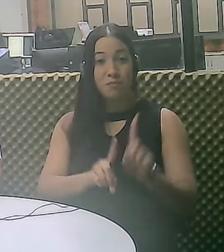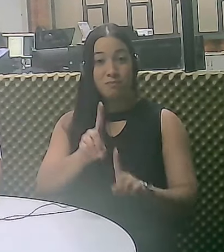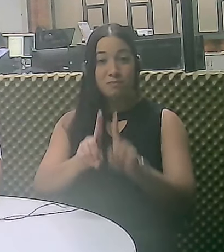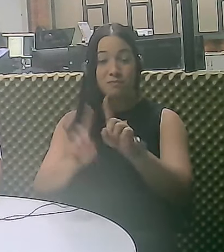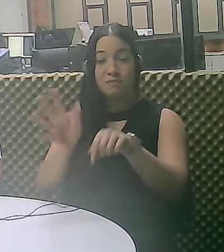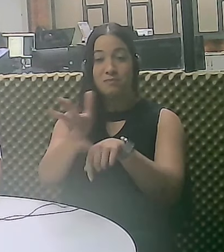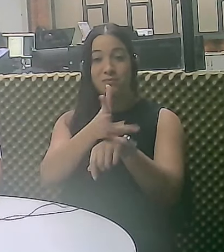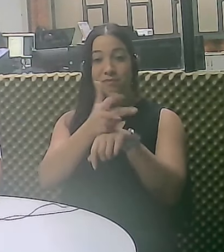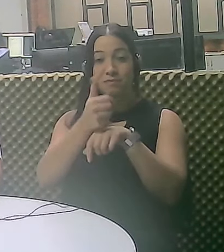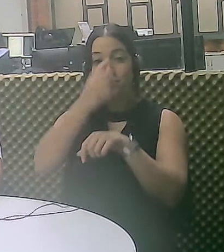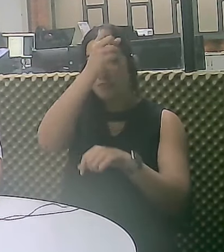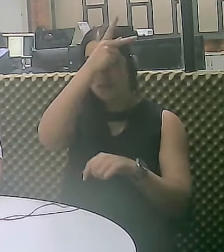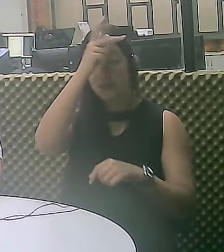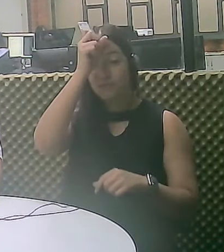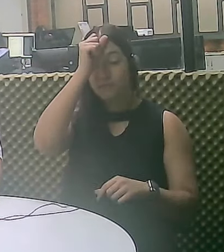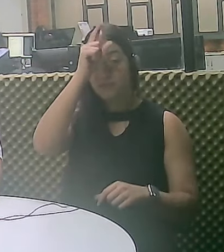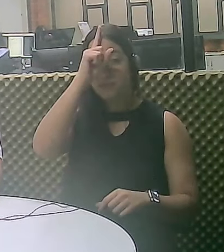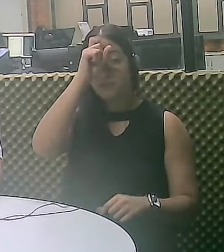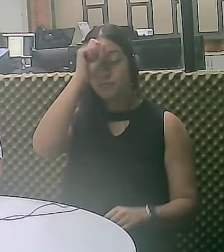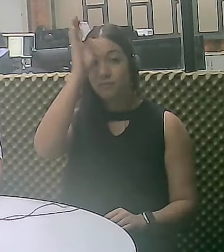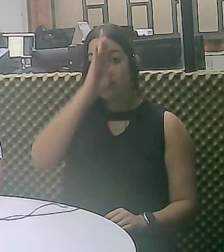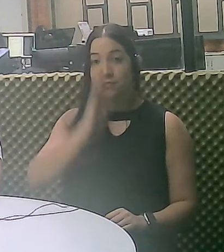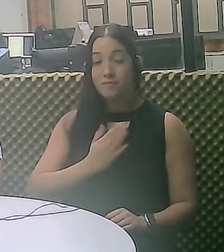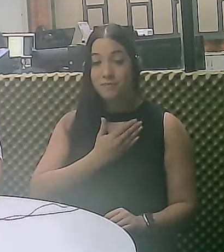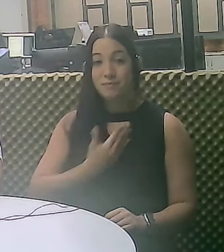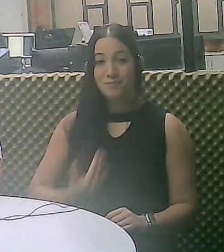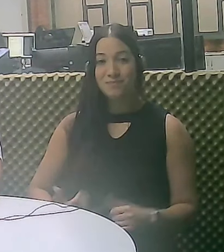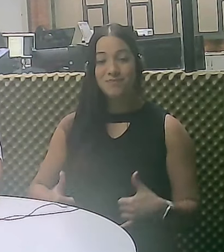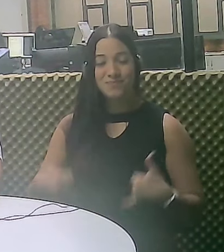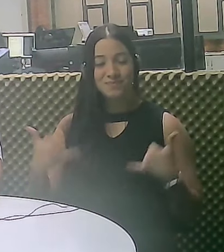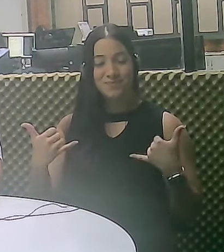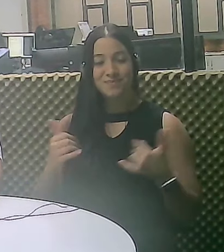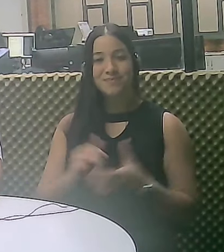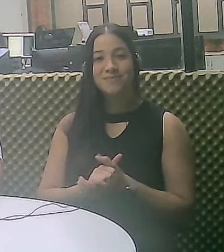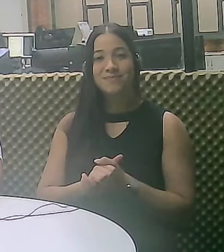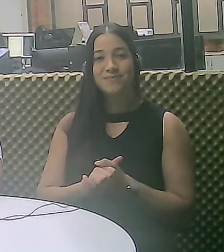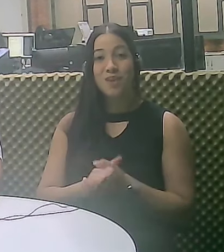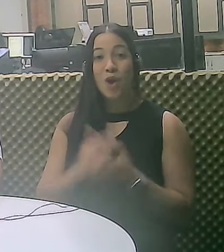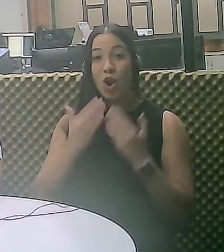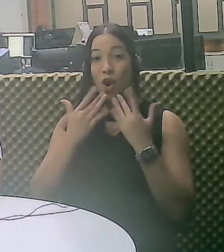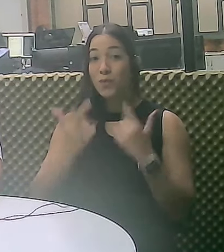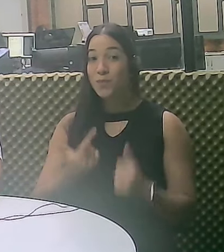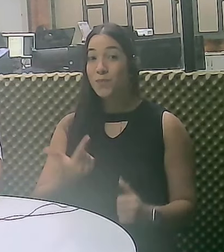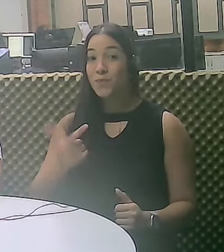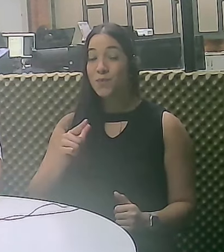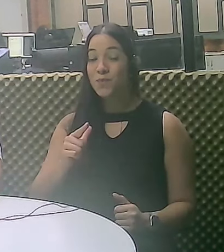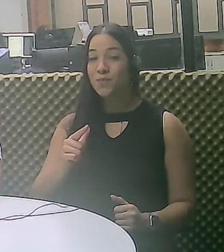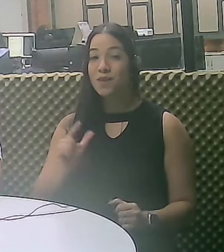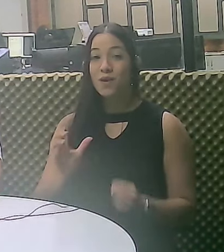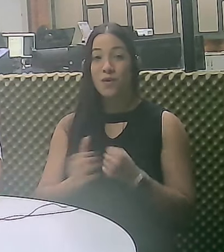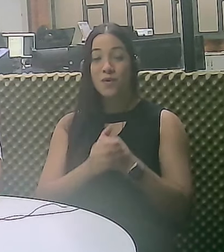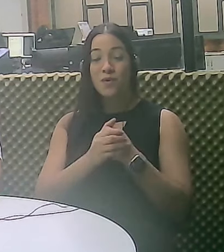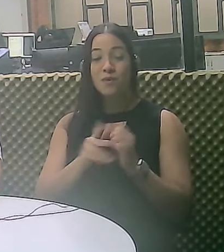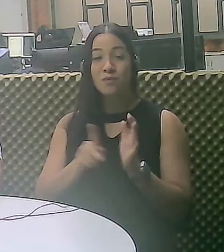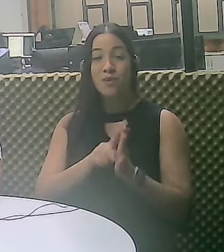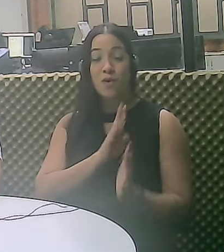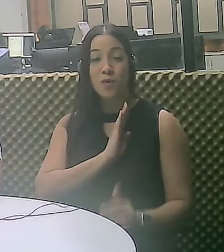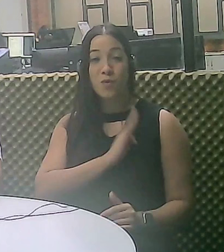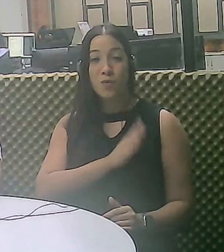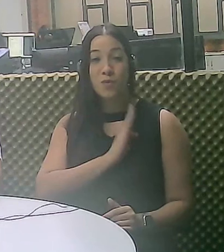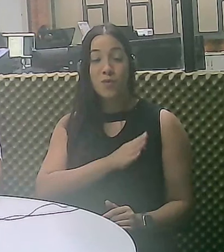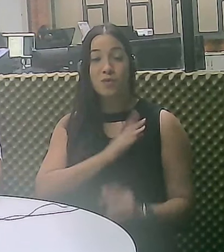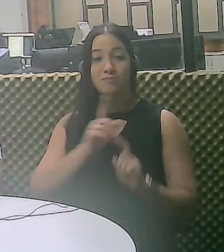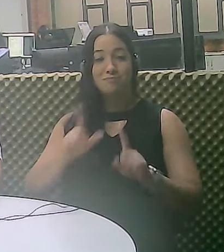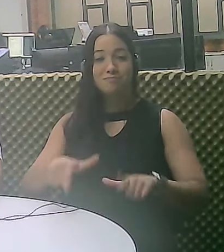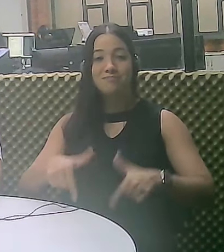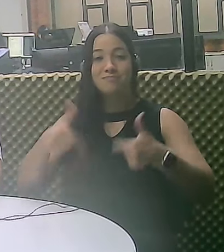dos melhores hospitais públicos do Brasil. Dá um orgulho, né? E outra novidade é o Guardiões do Coração, uma